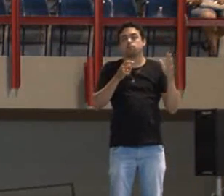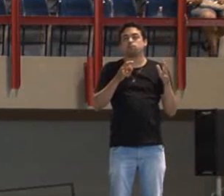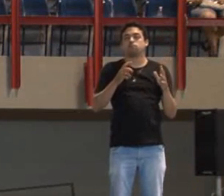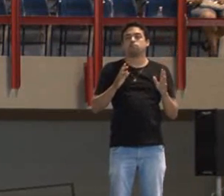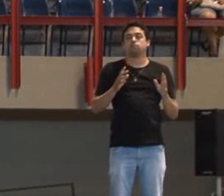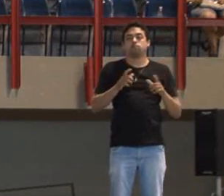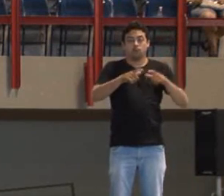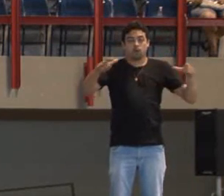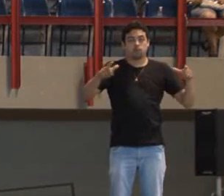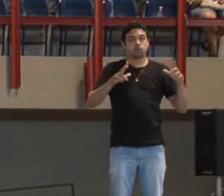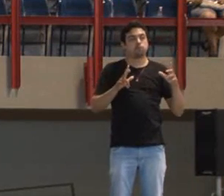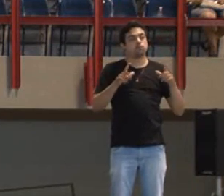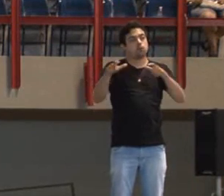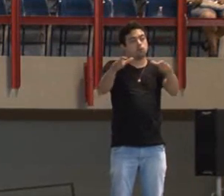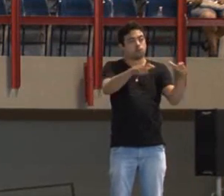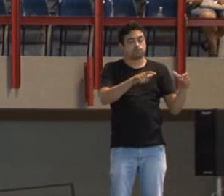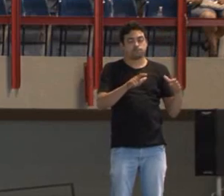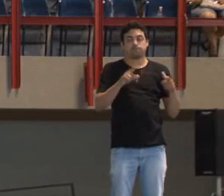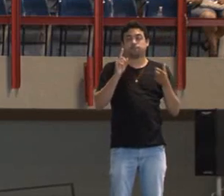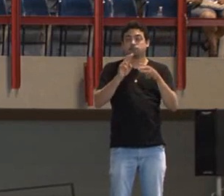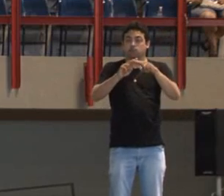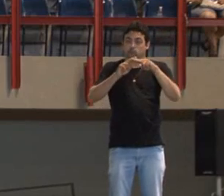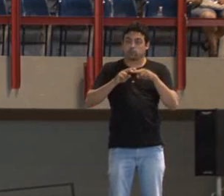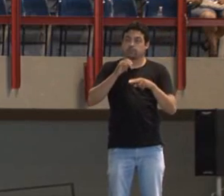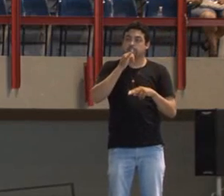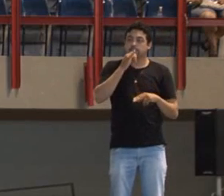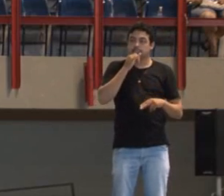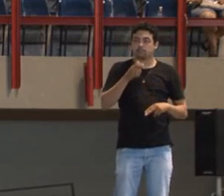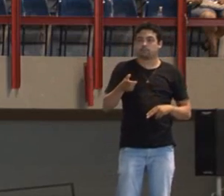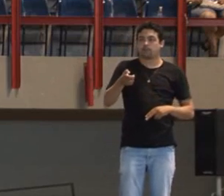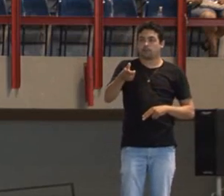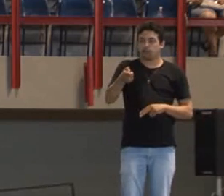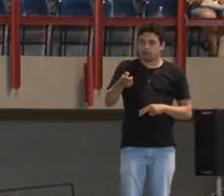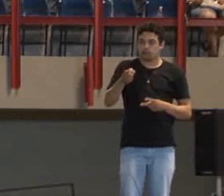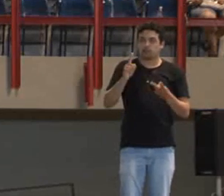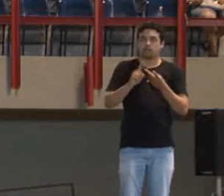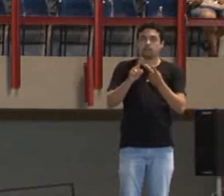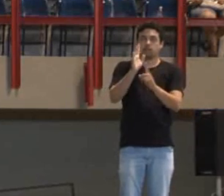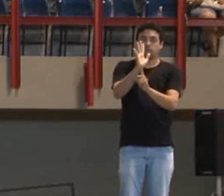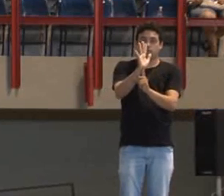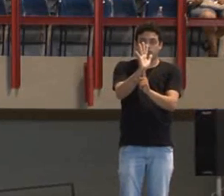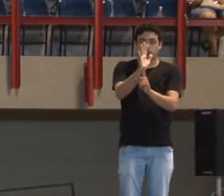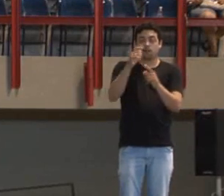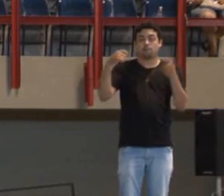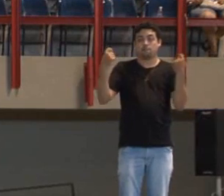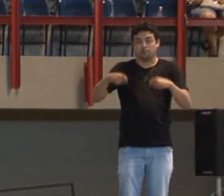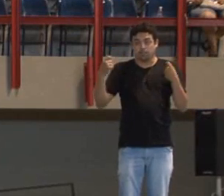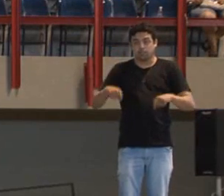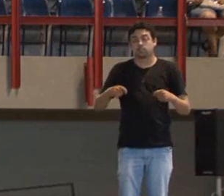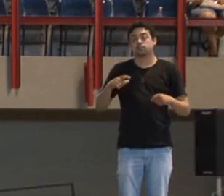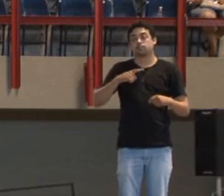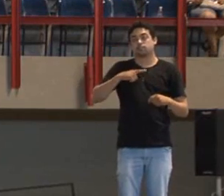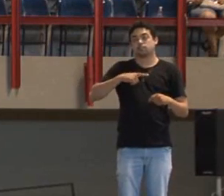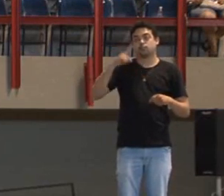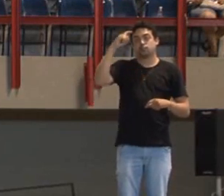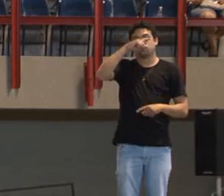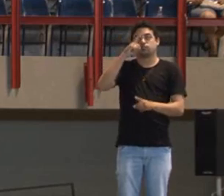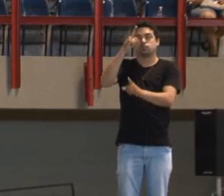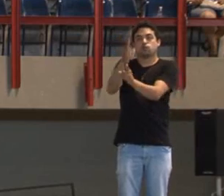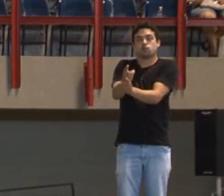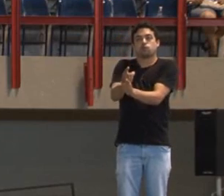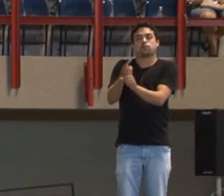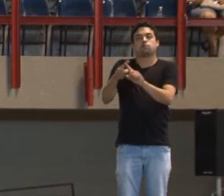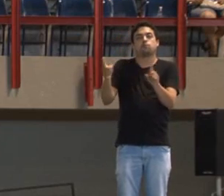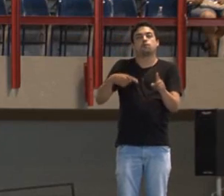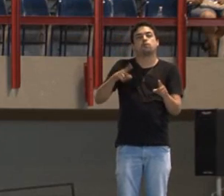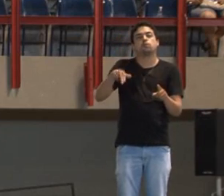em dia. Então, lanterna, vela, o cara quando precisa, vai ser difícil de achar, porque você nunca